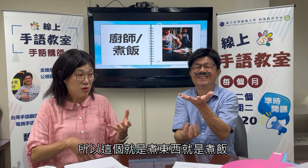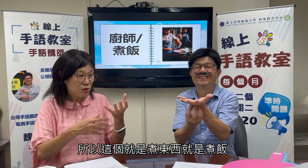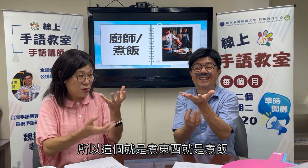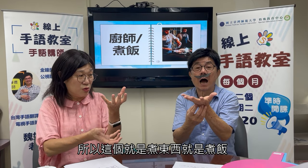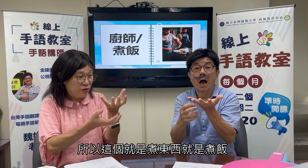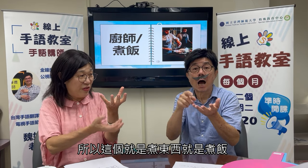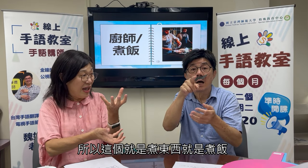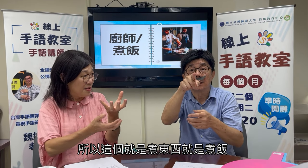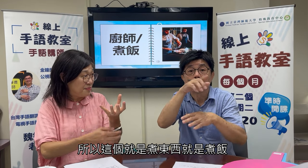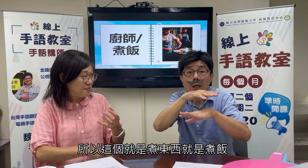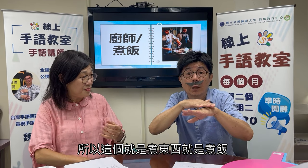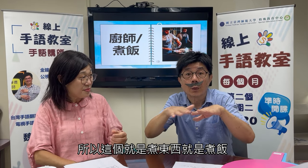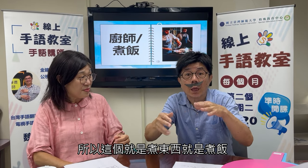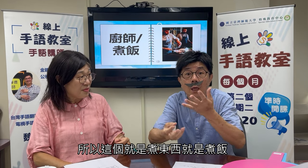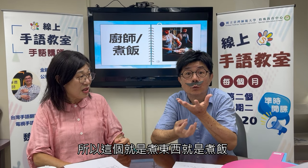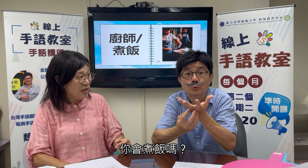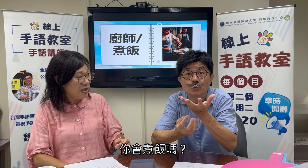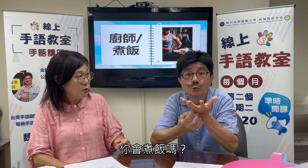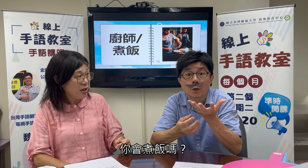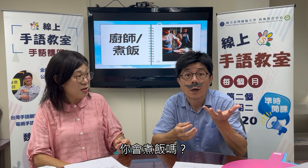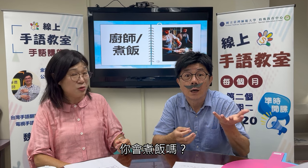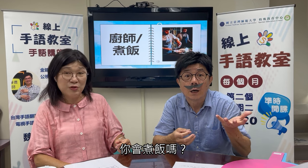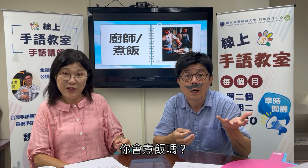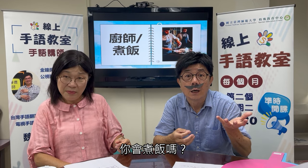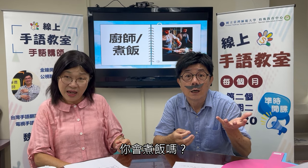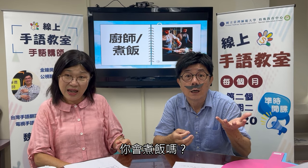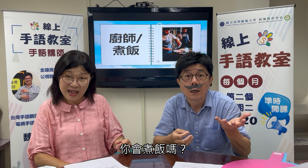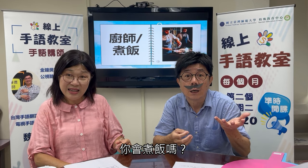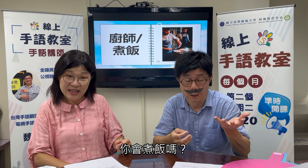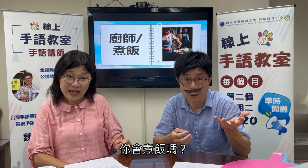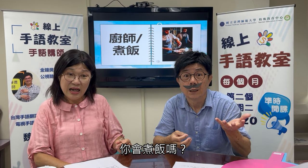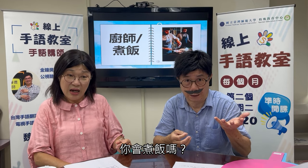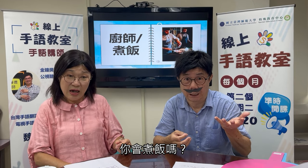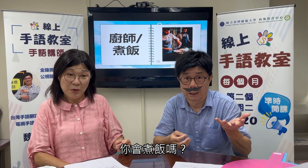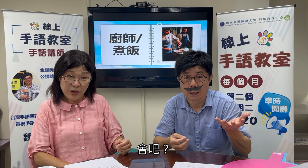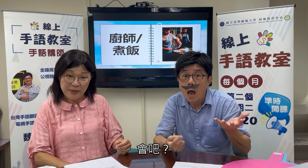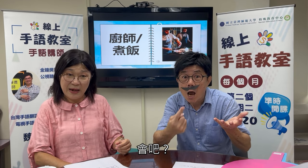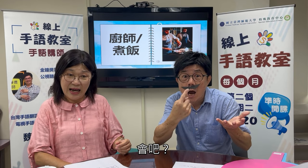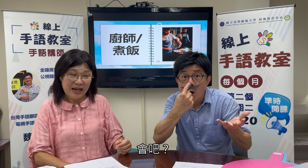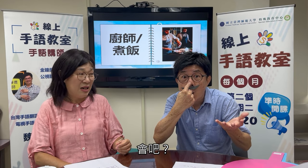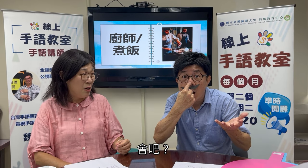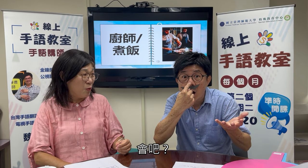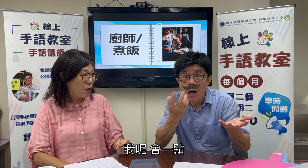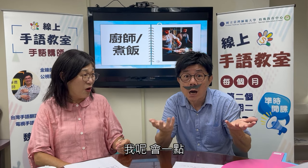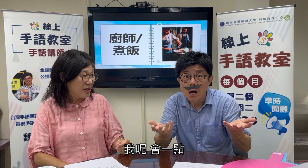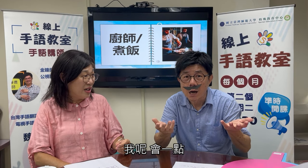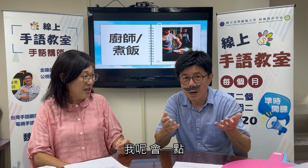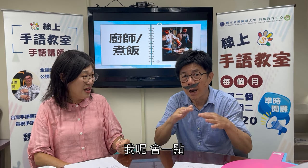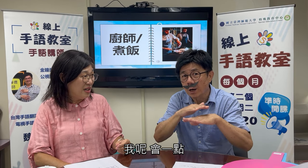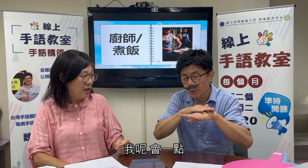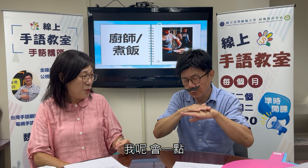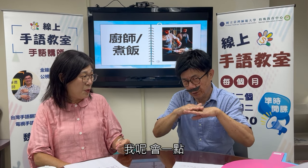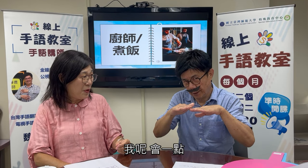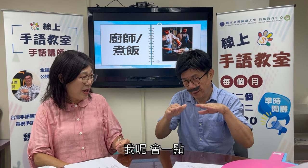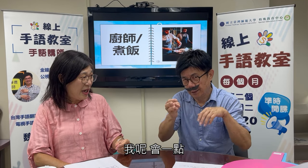煮饭。你会煮饭吗？啊，会吧。我呢，会